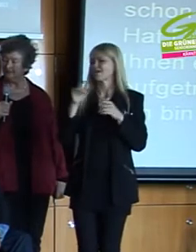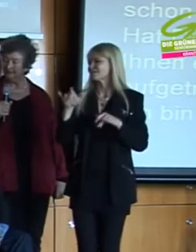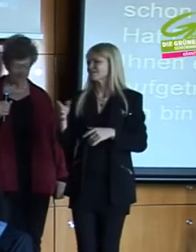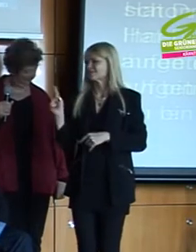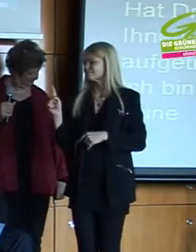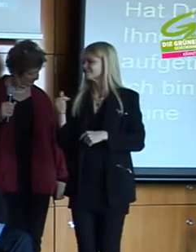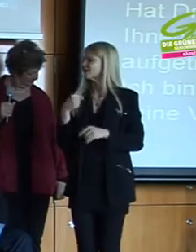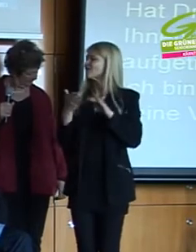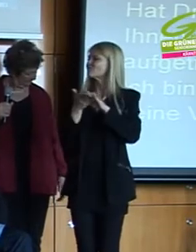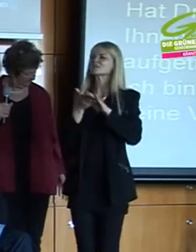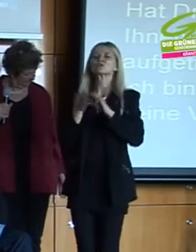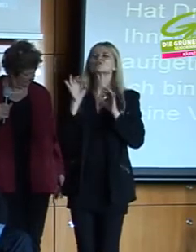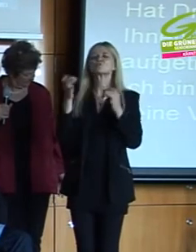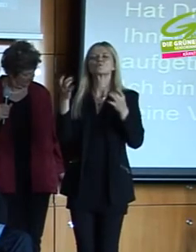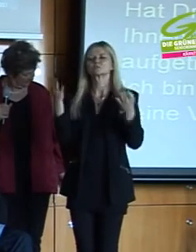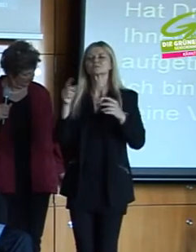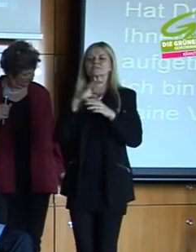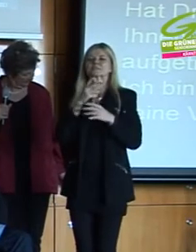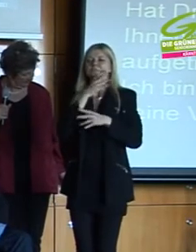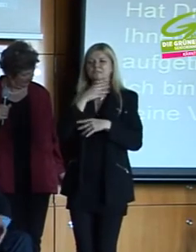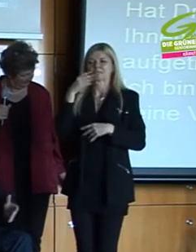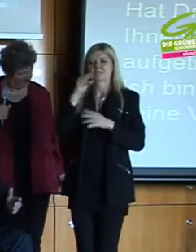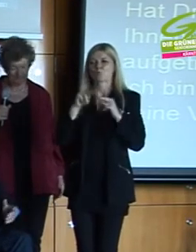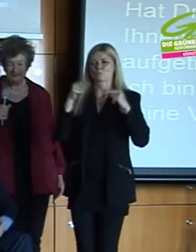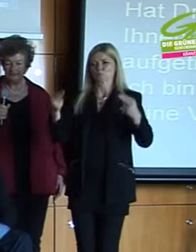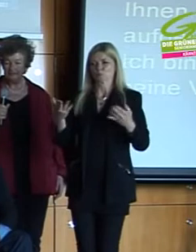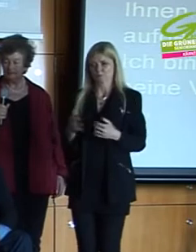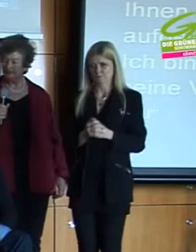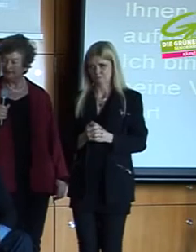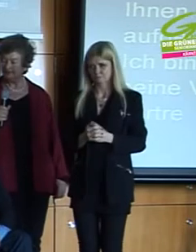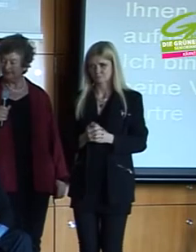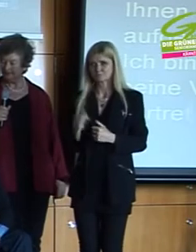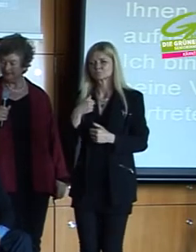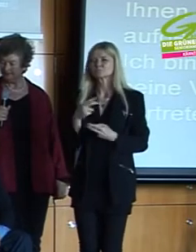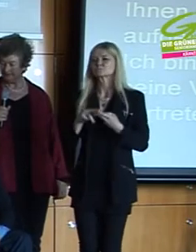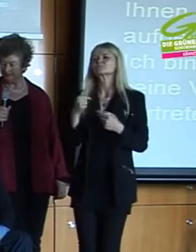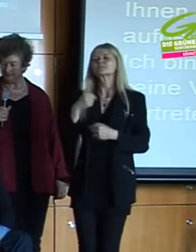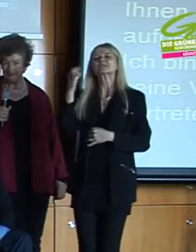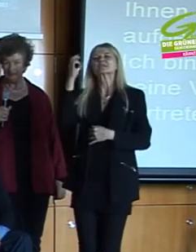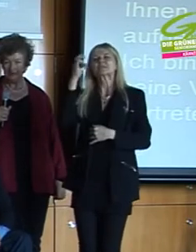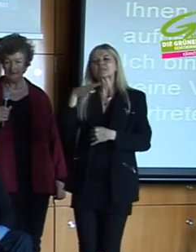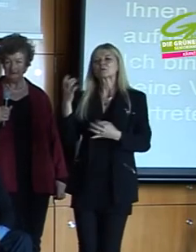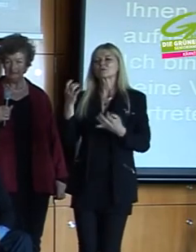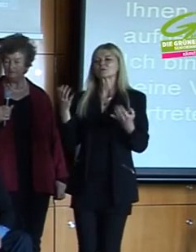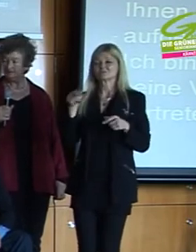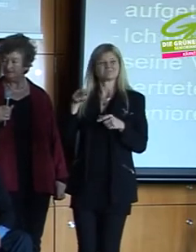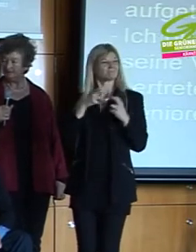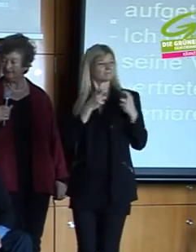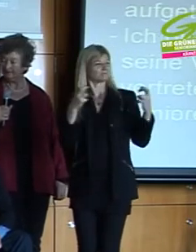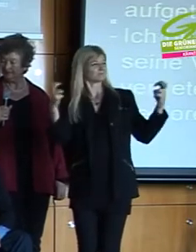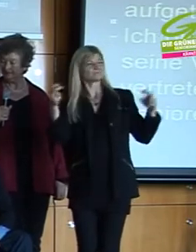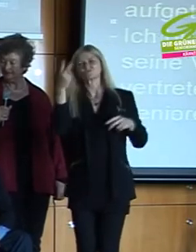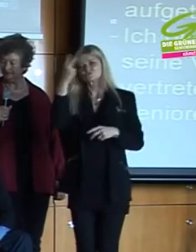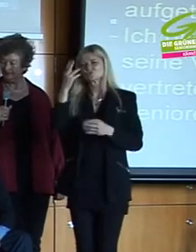als Vertreter des Seniorenbundes hier. Und ich glaube, dieses Gremium hier versteht sehr gut,